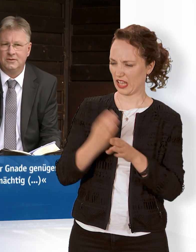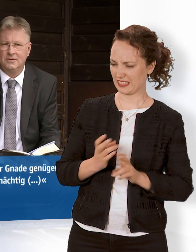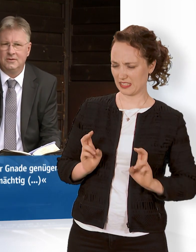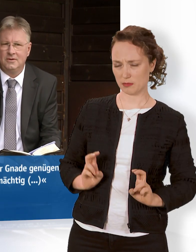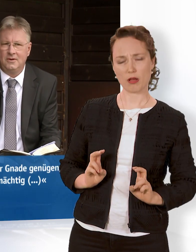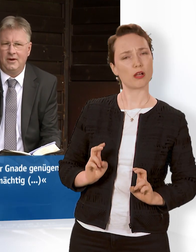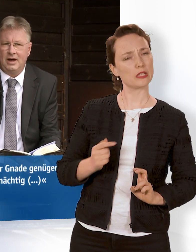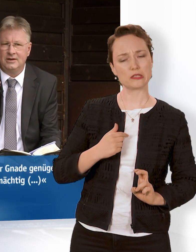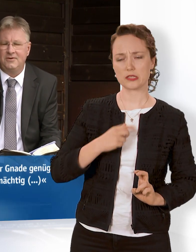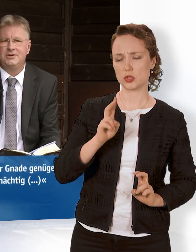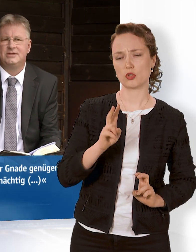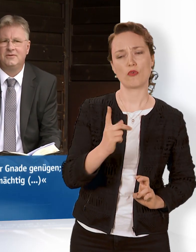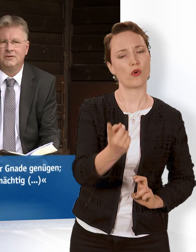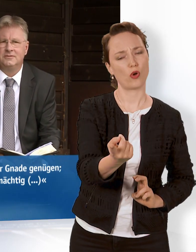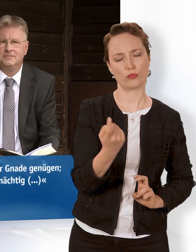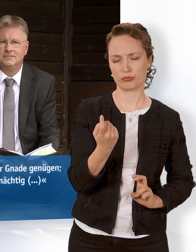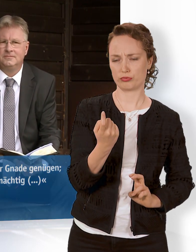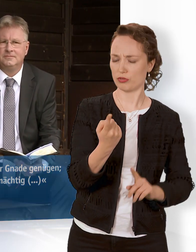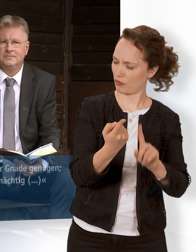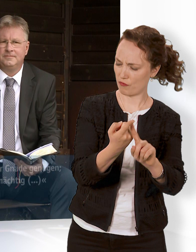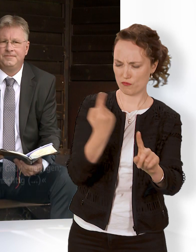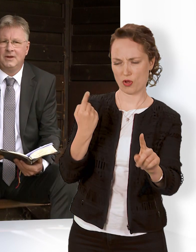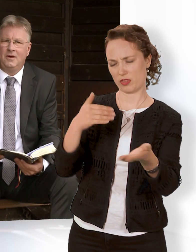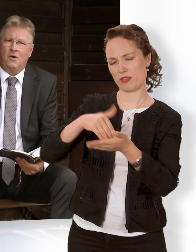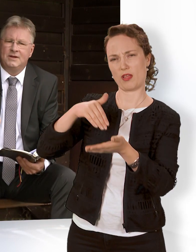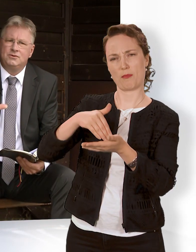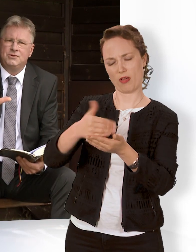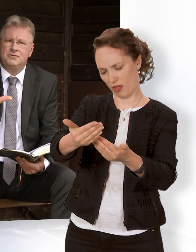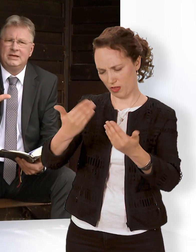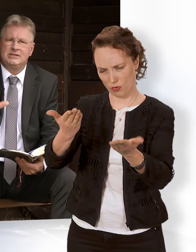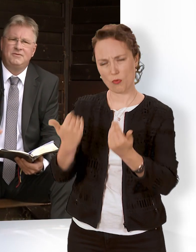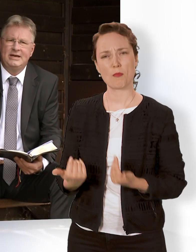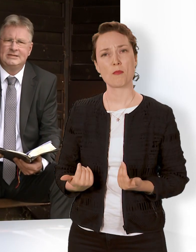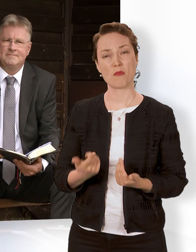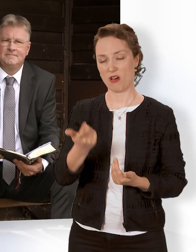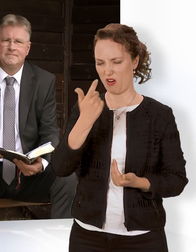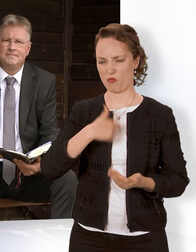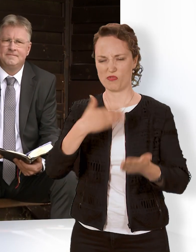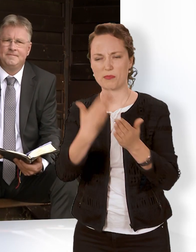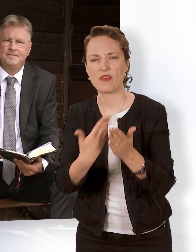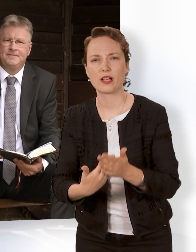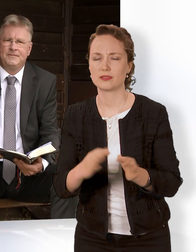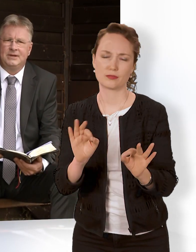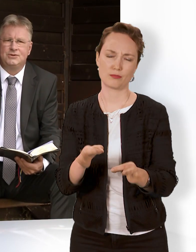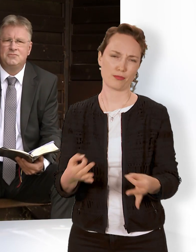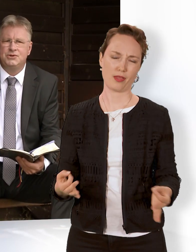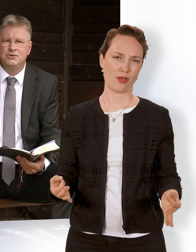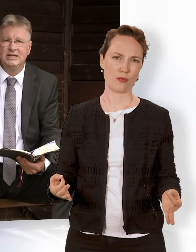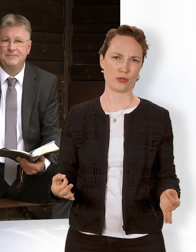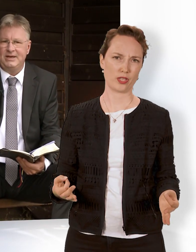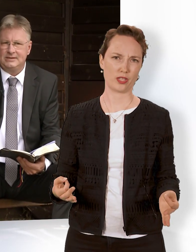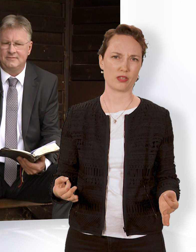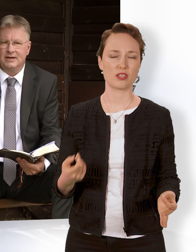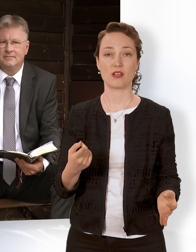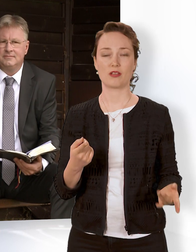sofort an die vorderste Front. Und dazu musst du mir nichts beweisen. Dazu musst du